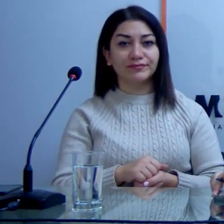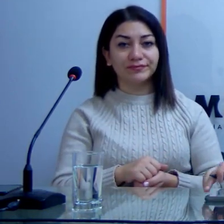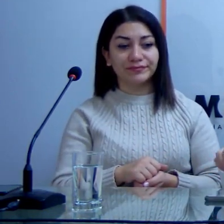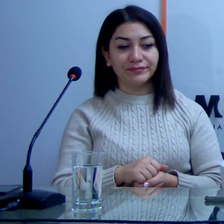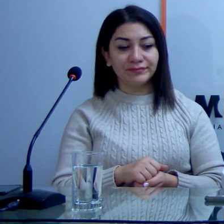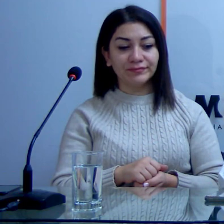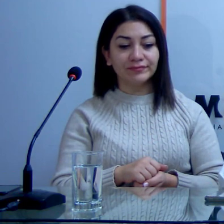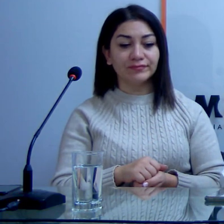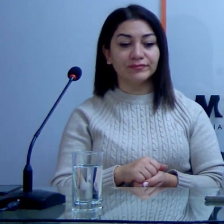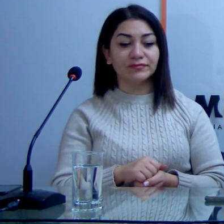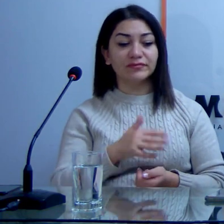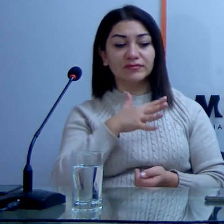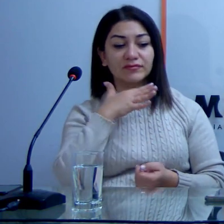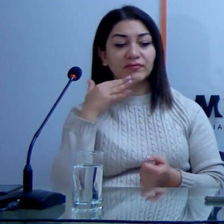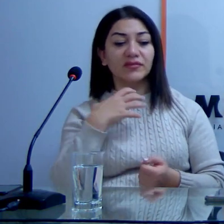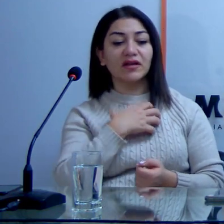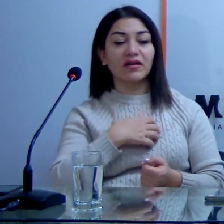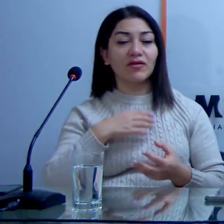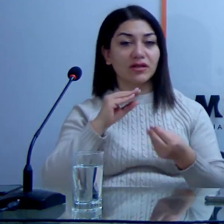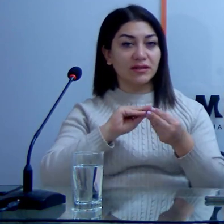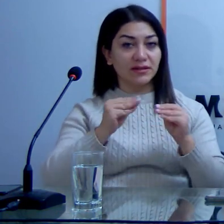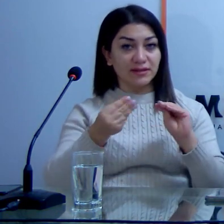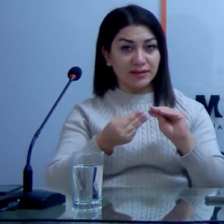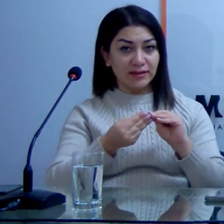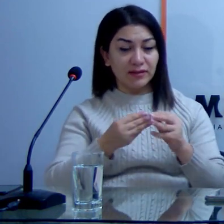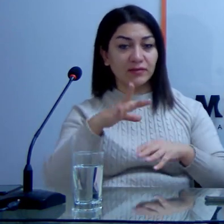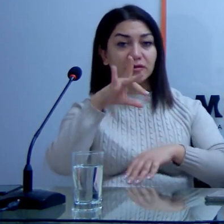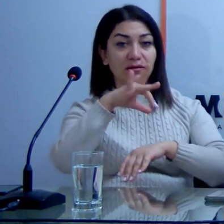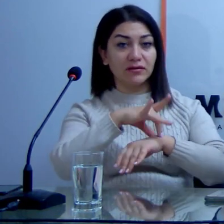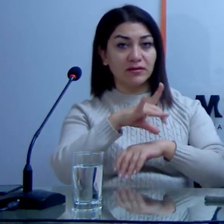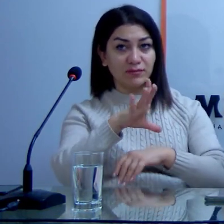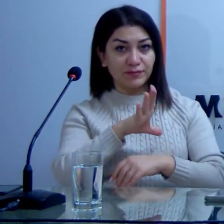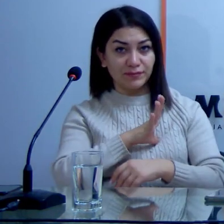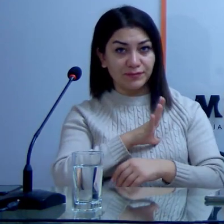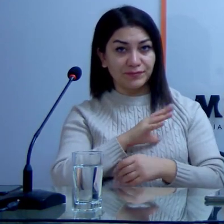բավականին խոցելի խնդիր է, եւ մենք օրինակ վեր ենք անել, որ